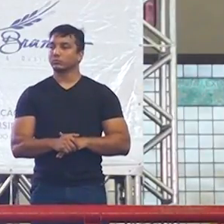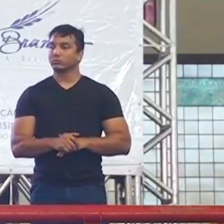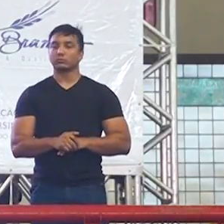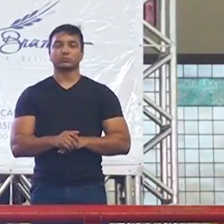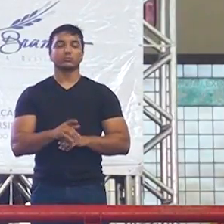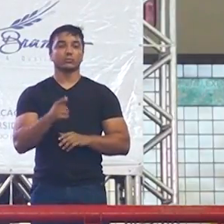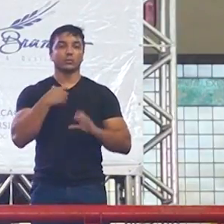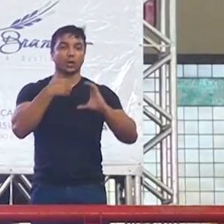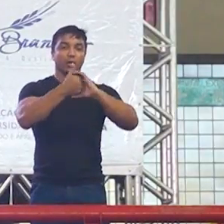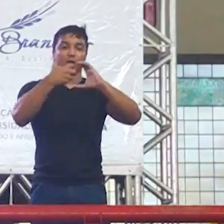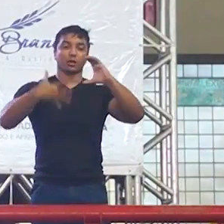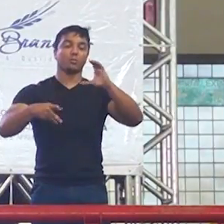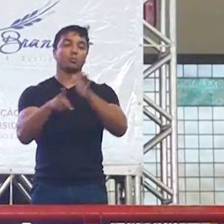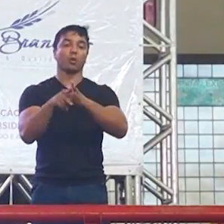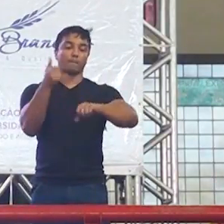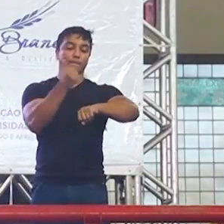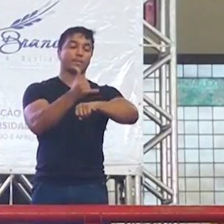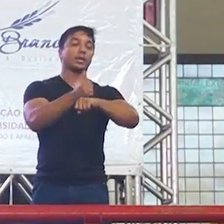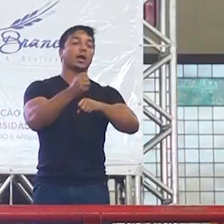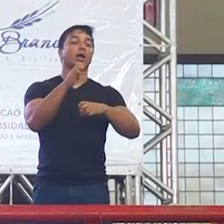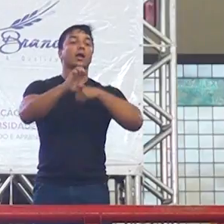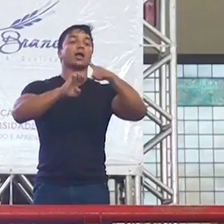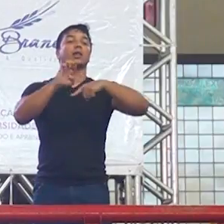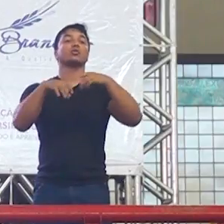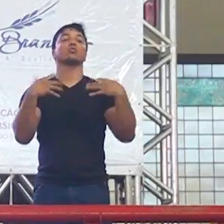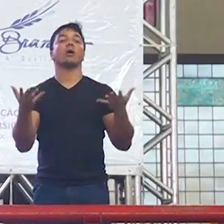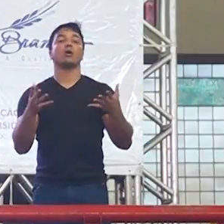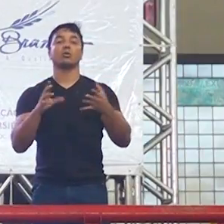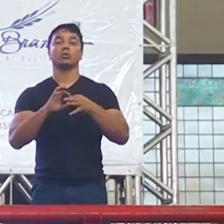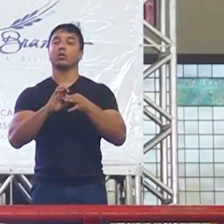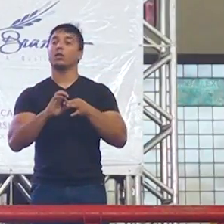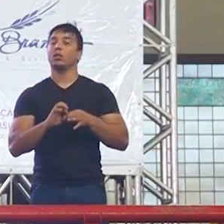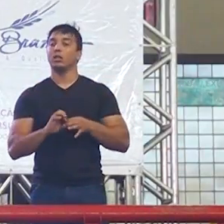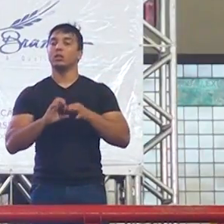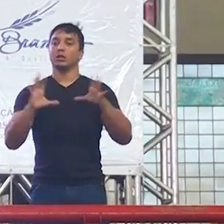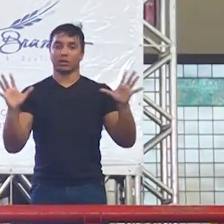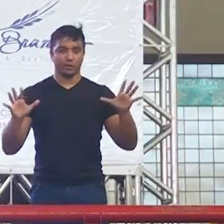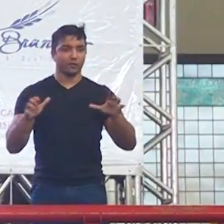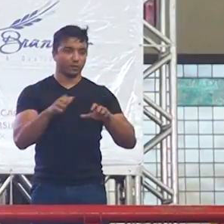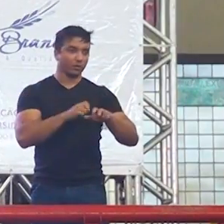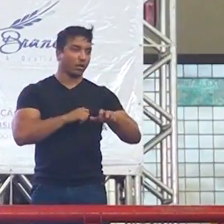o que é a característica de um metal? Ter elétrons?